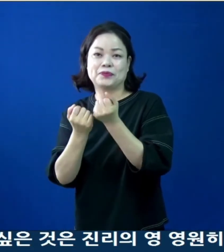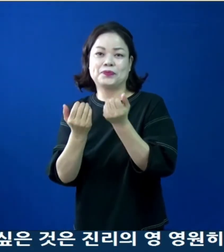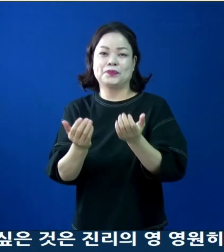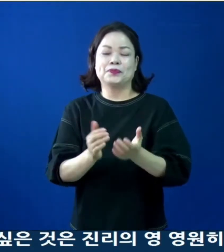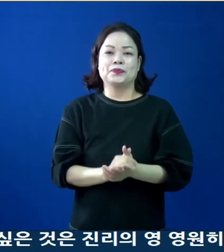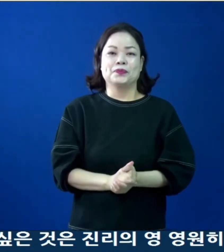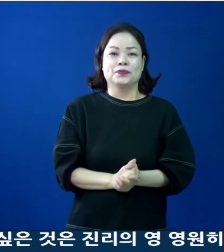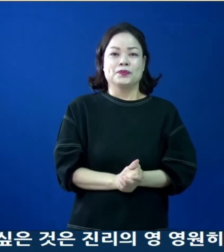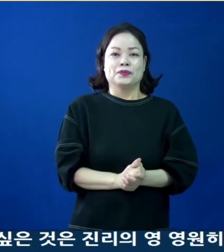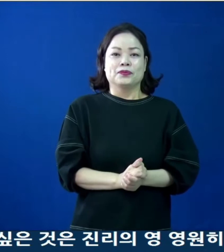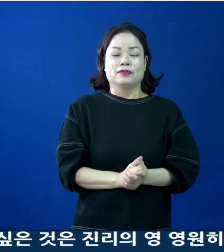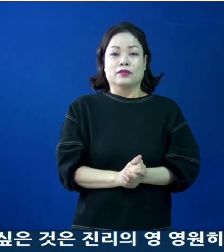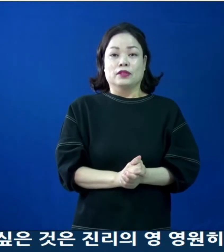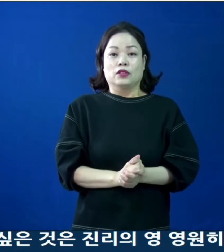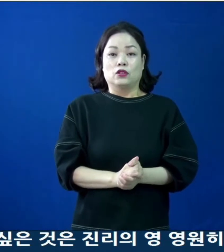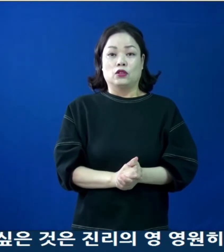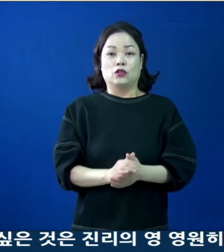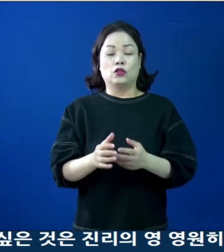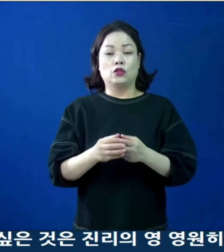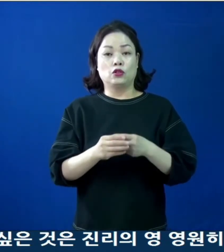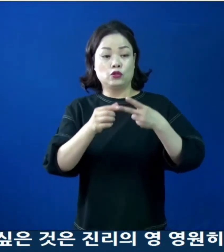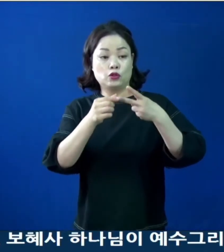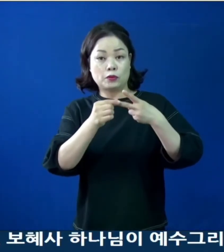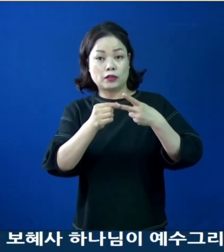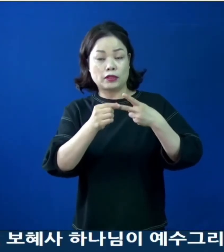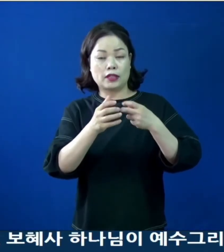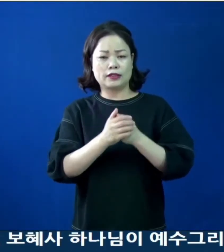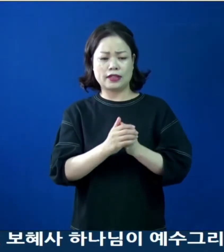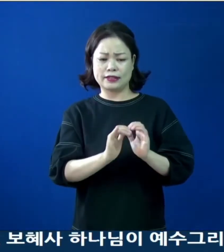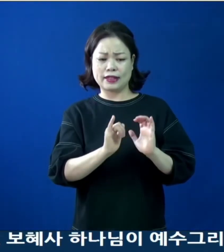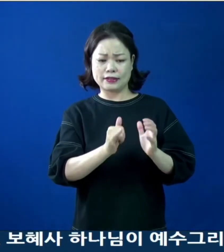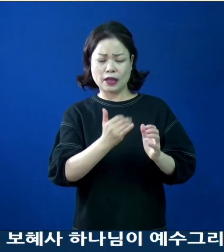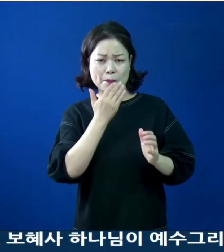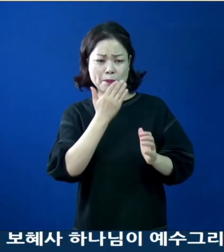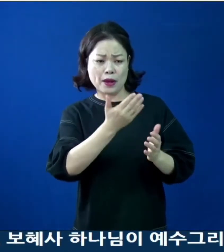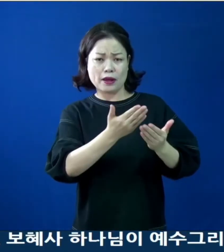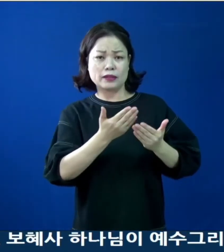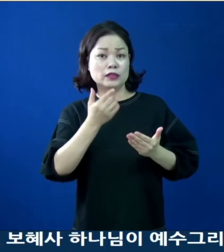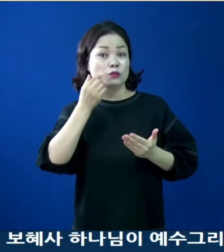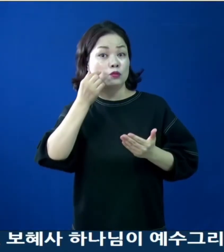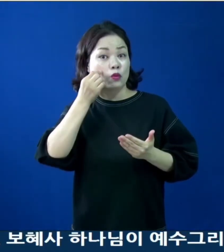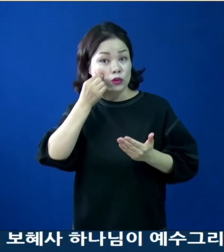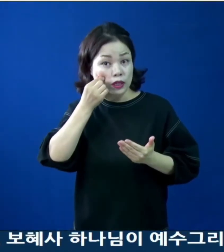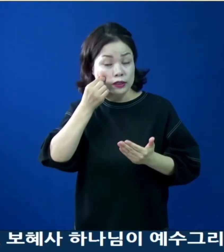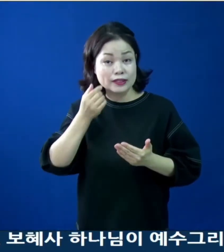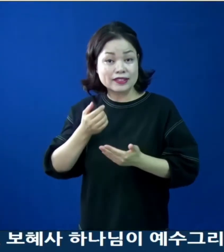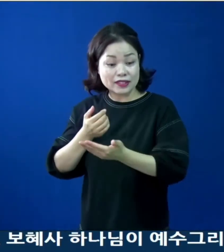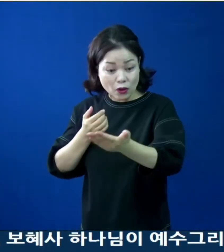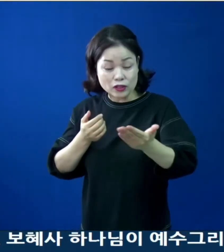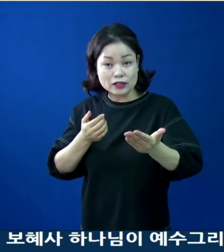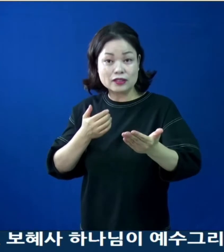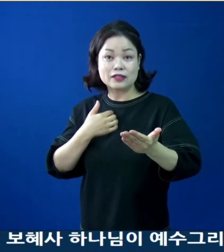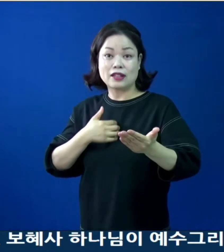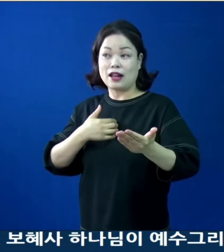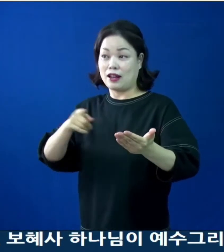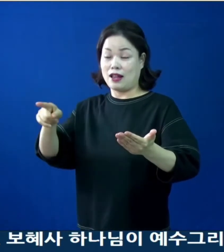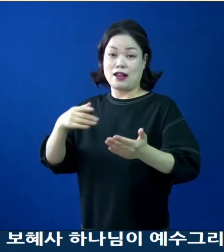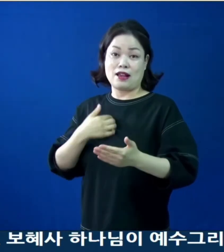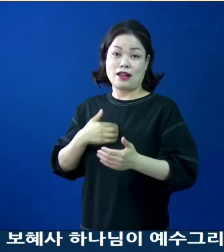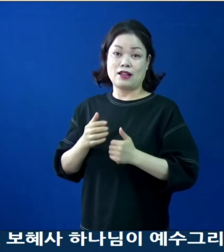것입니다. 두 번째 17절 중반절에 보시면 세상은 능히 받지 못하지만 너희는 그를 안다라고